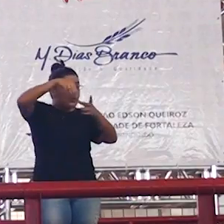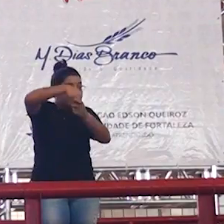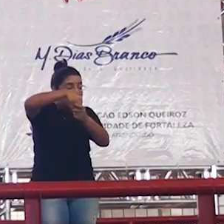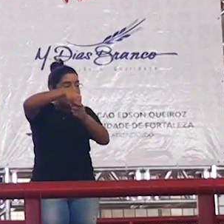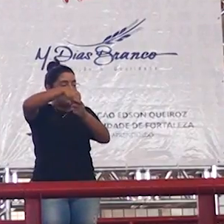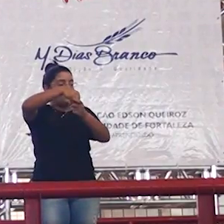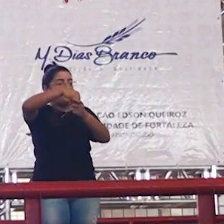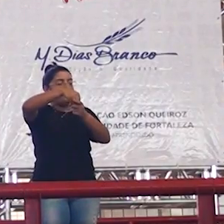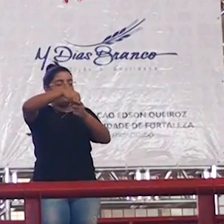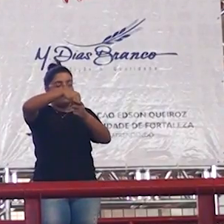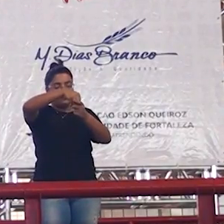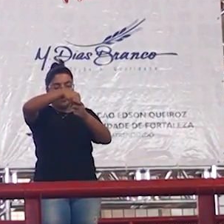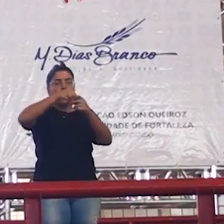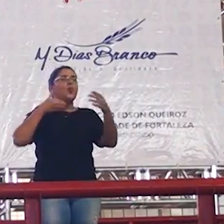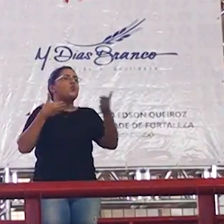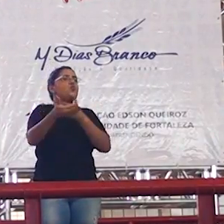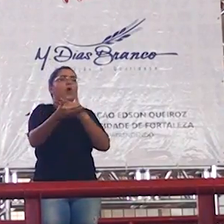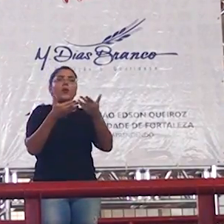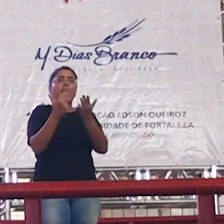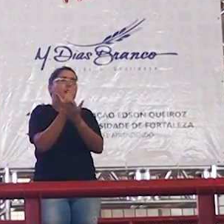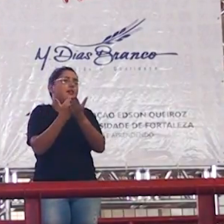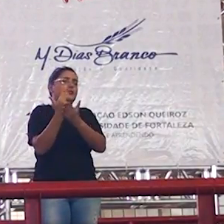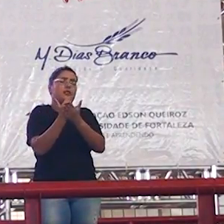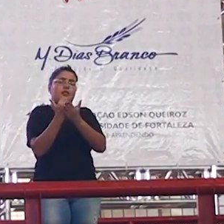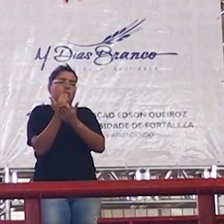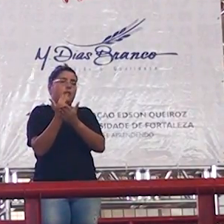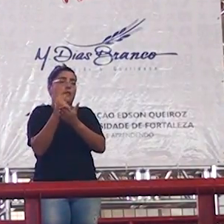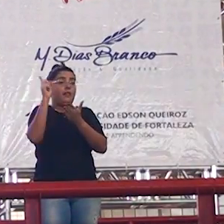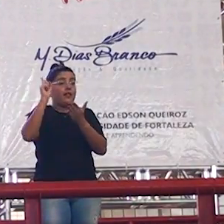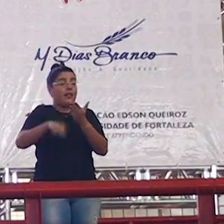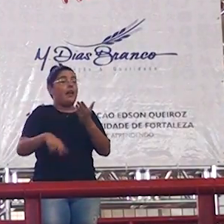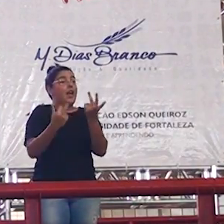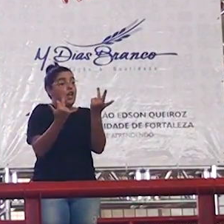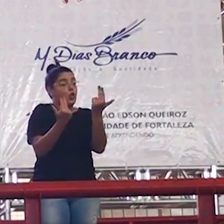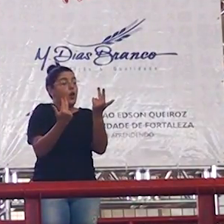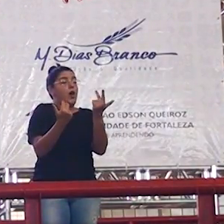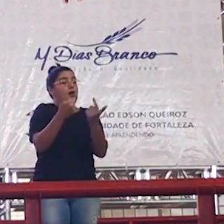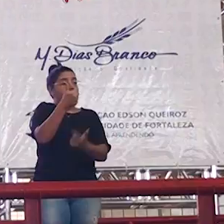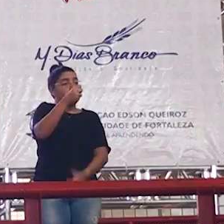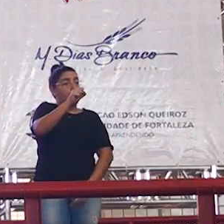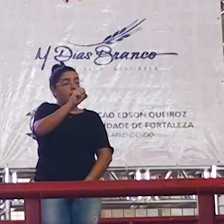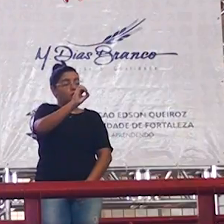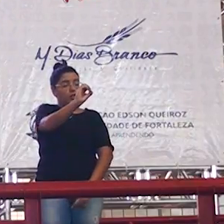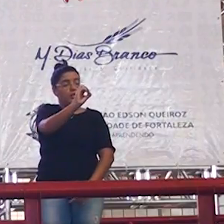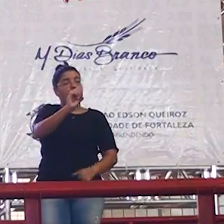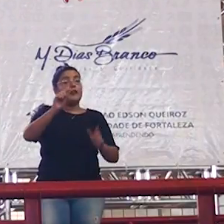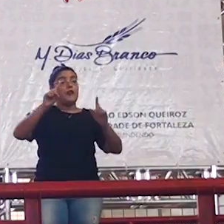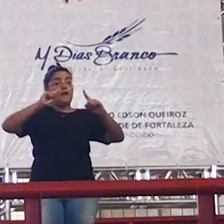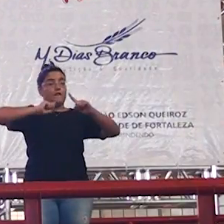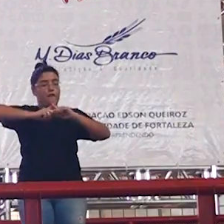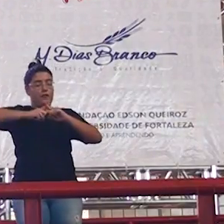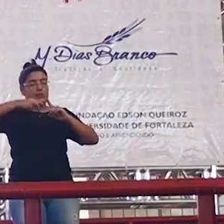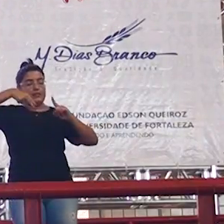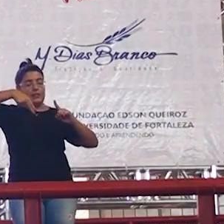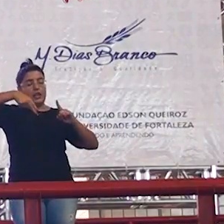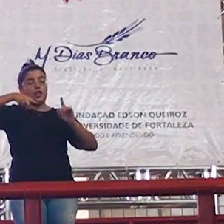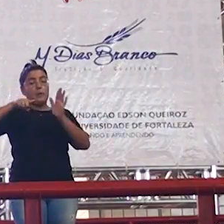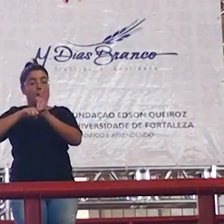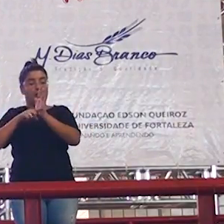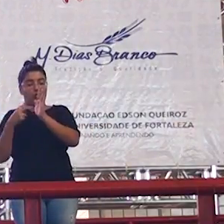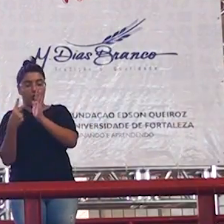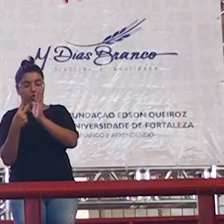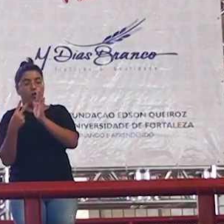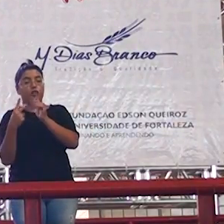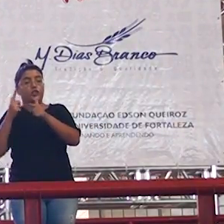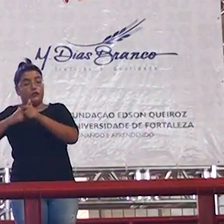né, de qualquer polígono, é igual a 180 vezes n menos 2 dividido por n.